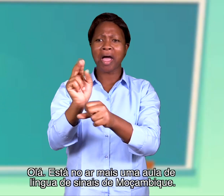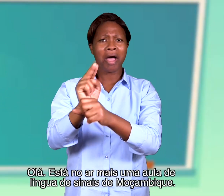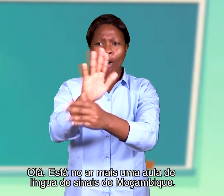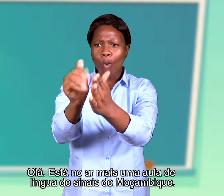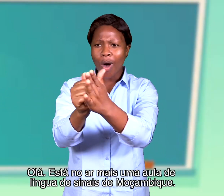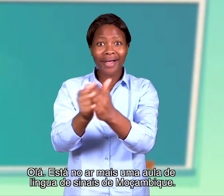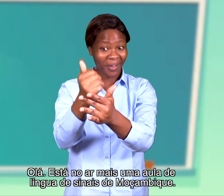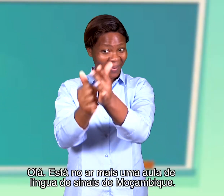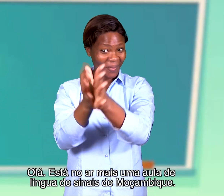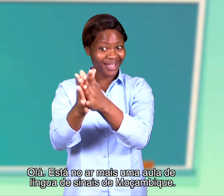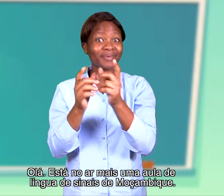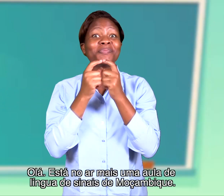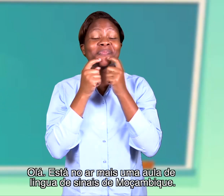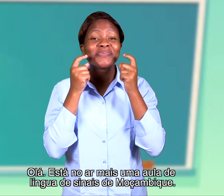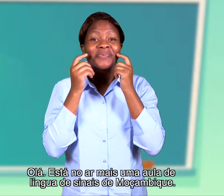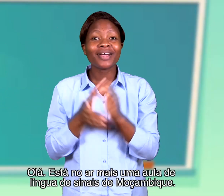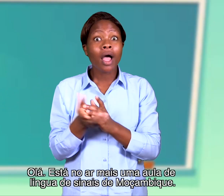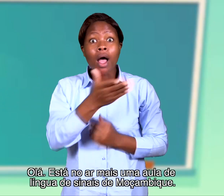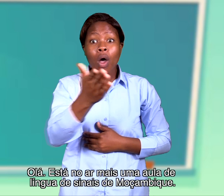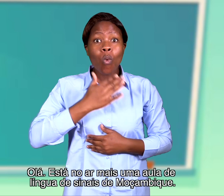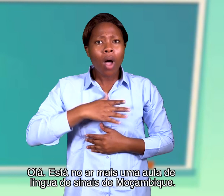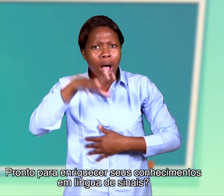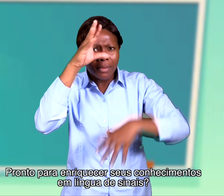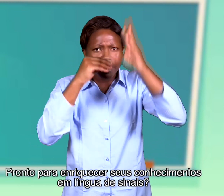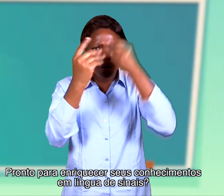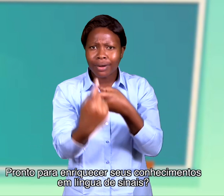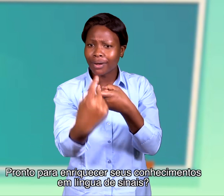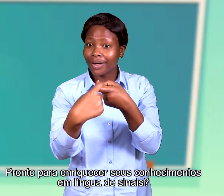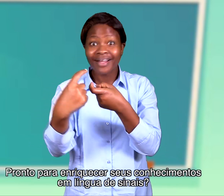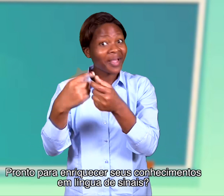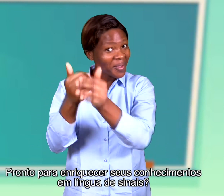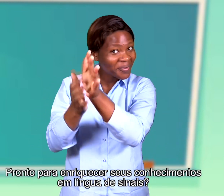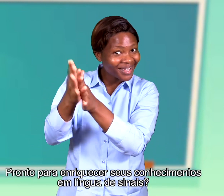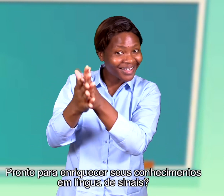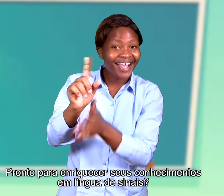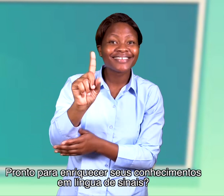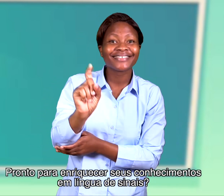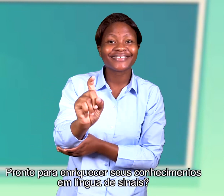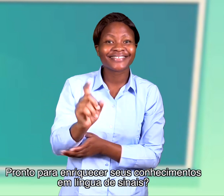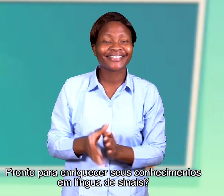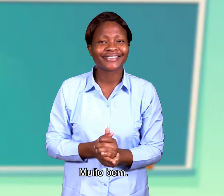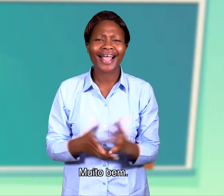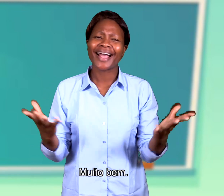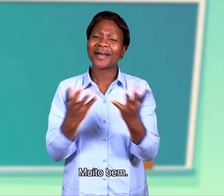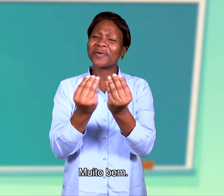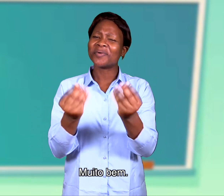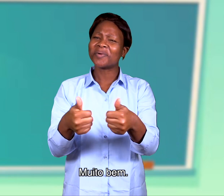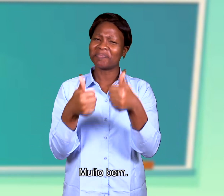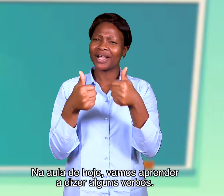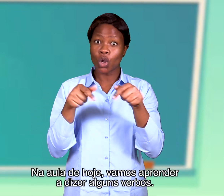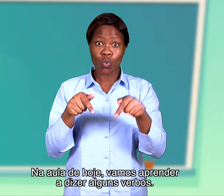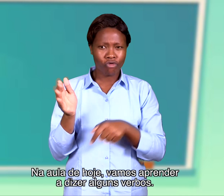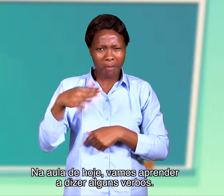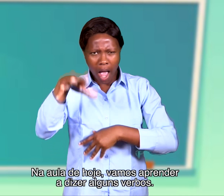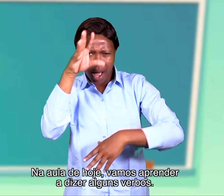no ar mais uma aula de língua de sinais de Moçambique. Pronto para enriquecer seus conhecimentos em língua de sinais? Muito bem!